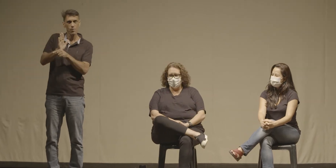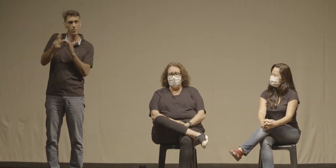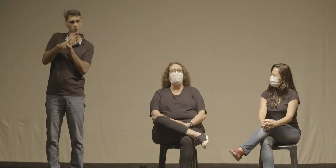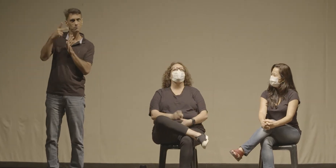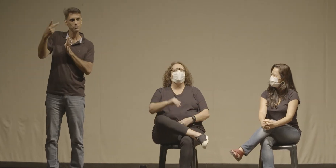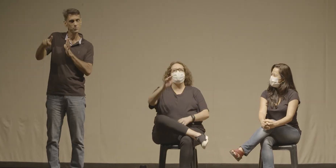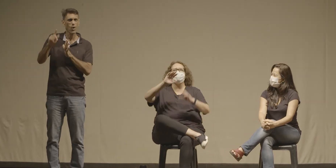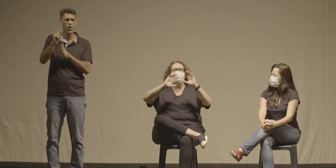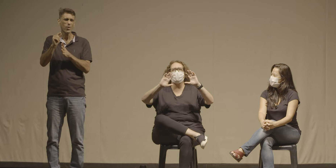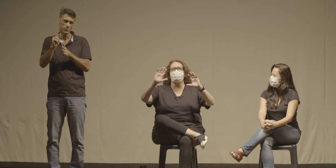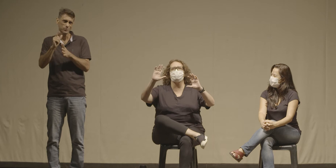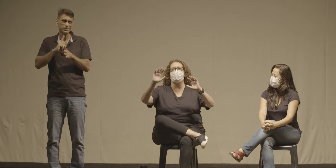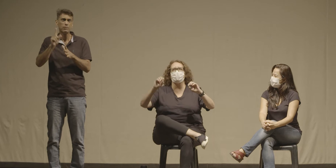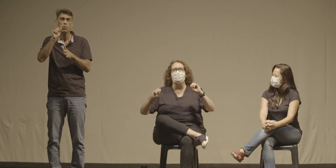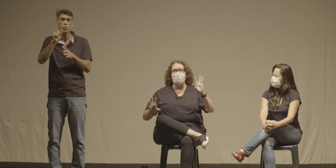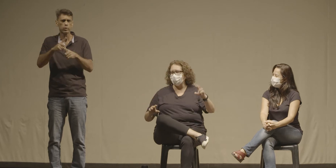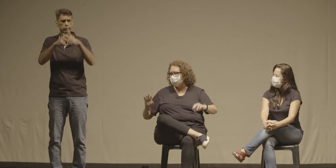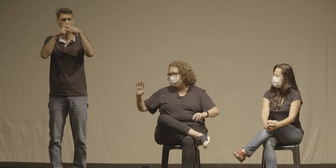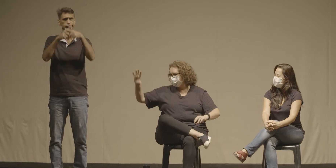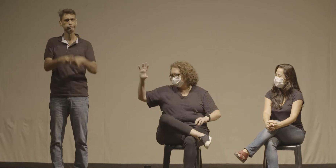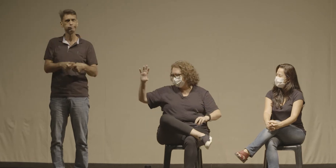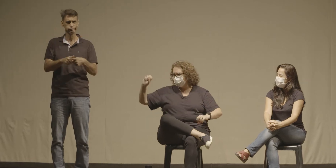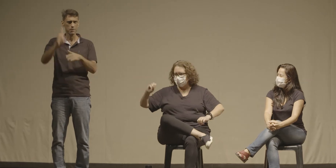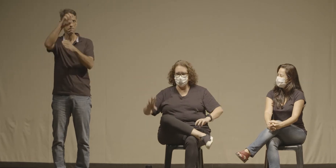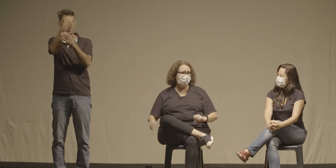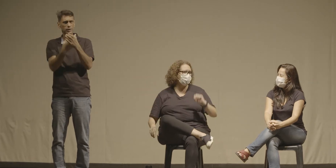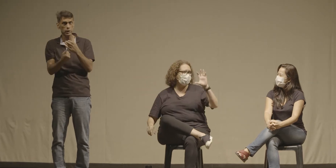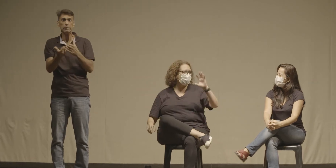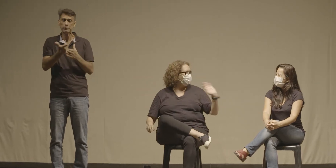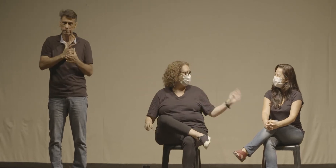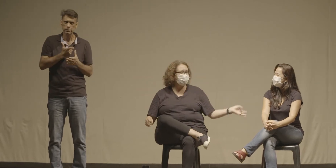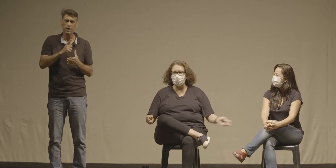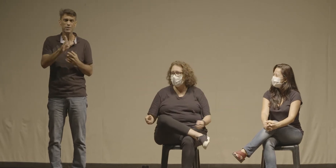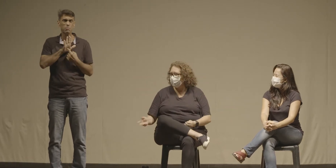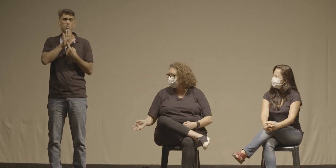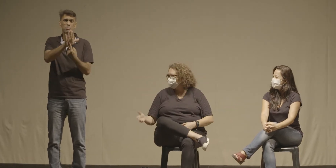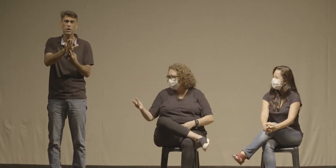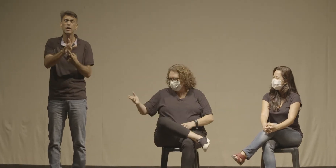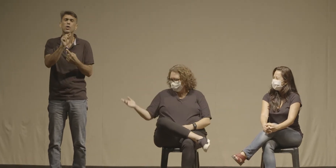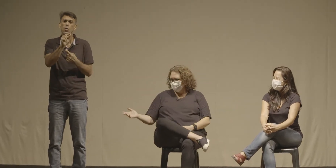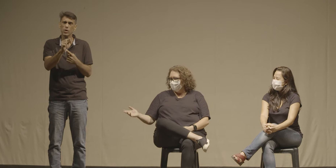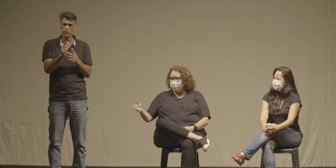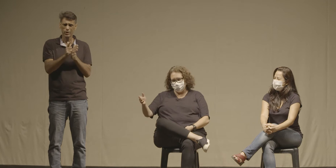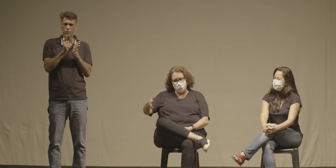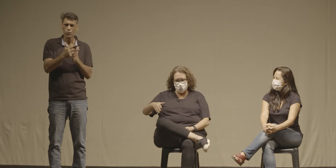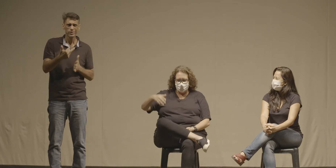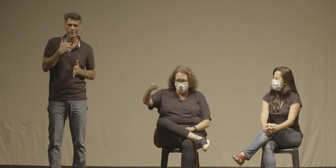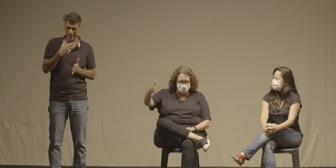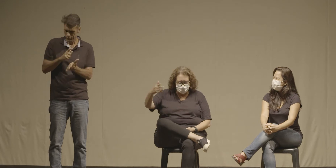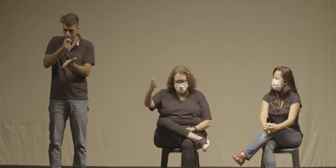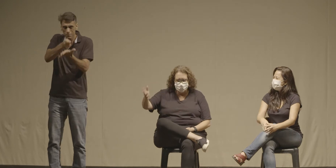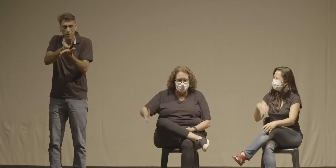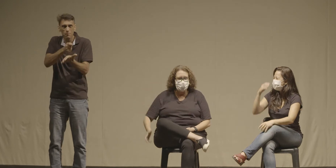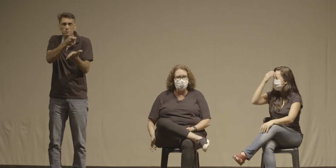louca? Aí a gente põe aquele jogo, aí a gente vem com aquela imagem, aí a gente põe o jornal e ela se acorda, você está louca? Não tem dinheiro nem para